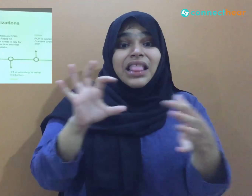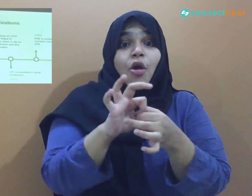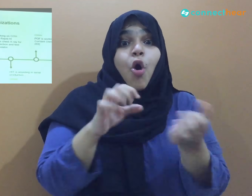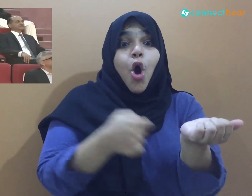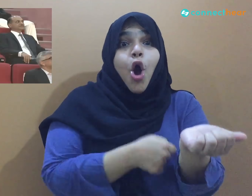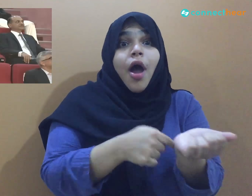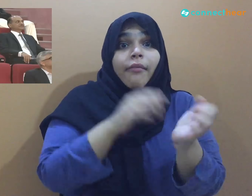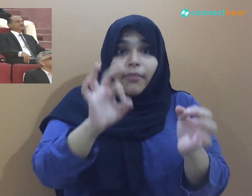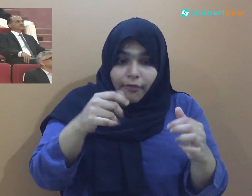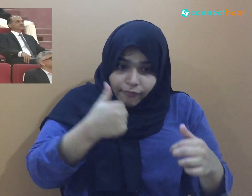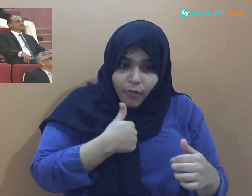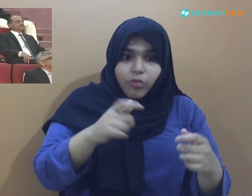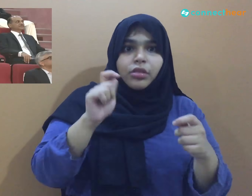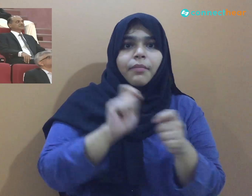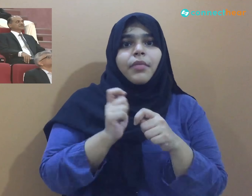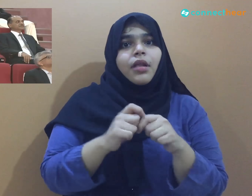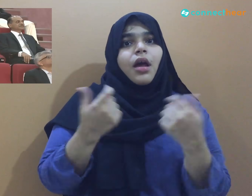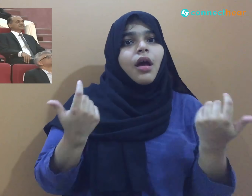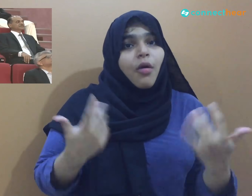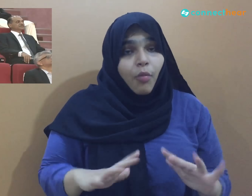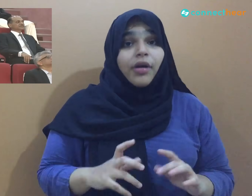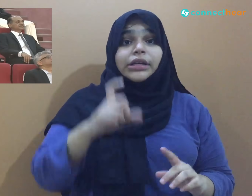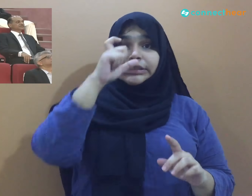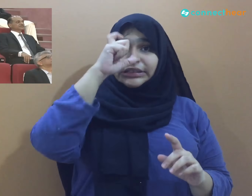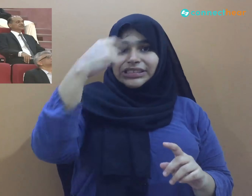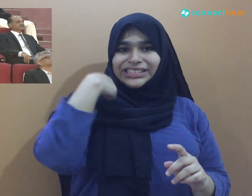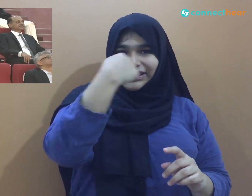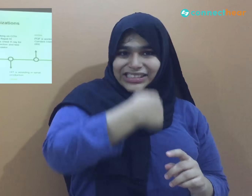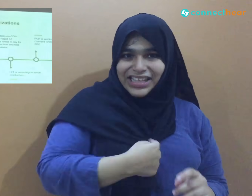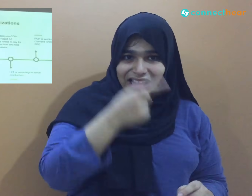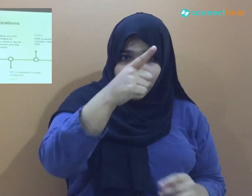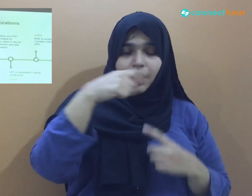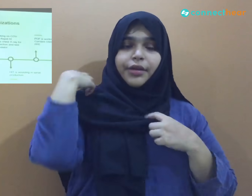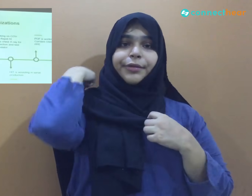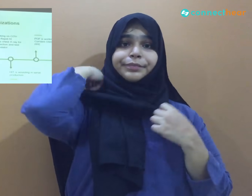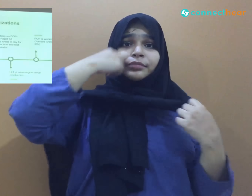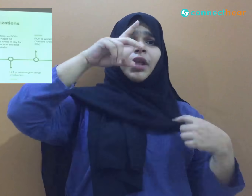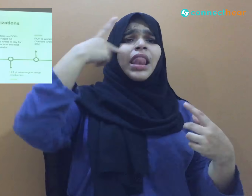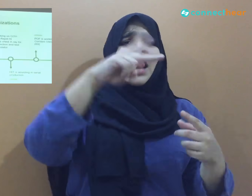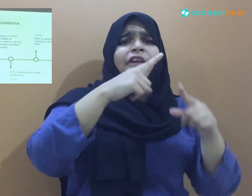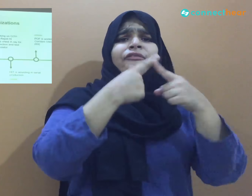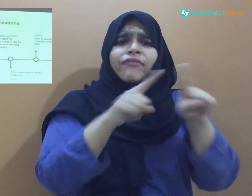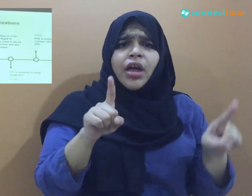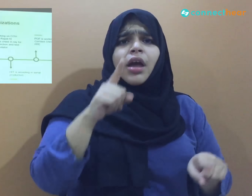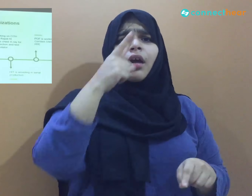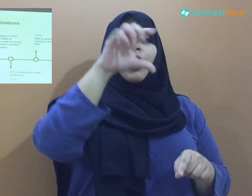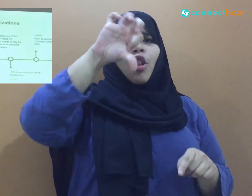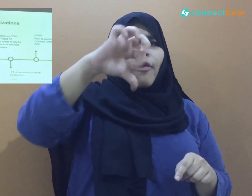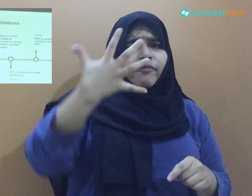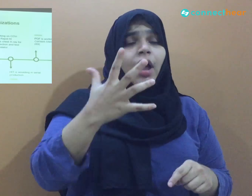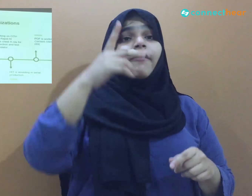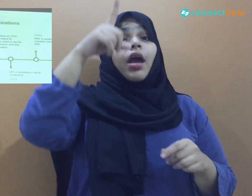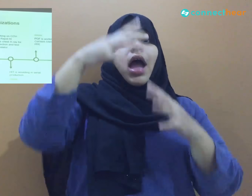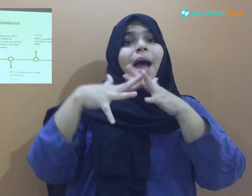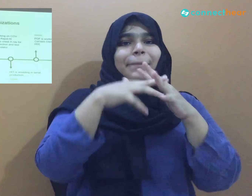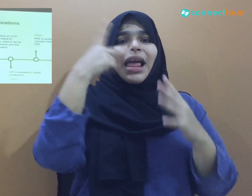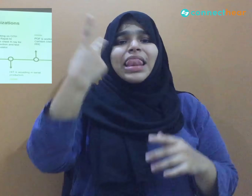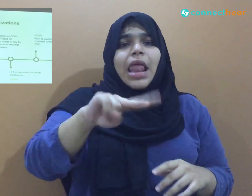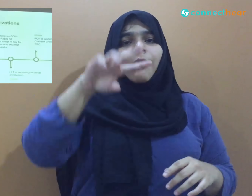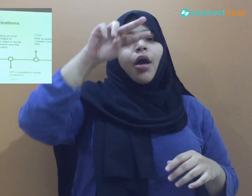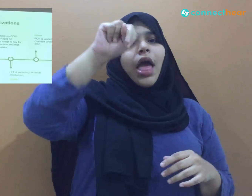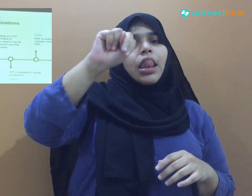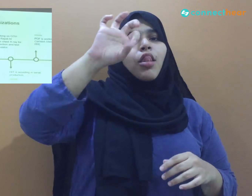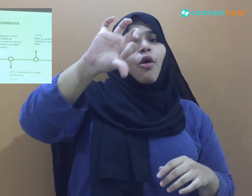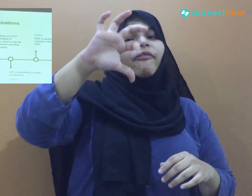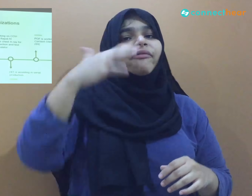کیے, الٹرا وائلنٹ یہ سر بیسکلی چائنا میں ان کو CN95 کہا جاتا ہے, امریکہ میں N95 کہا جاتا ہے. ہم